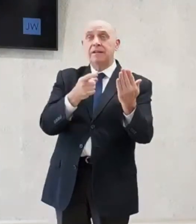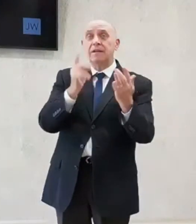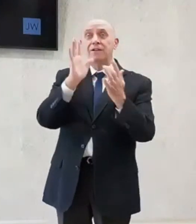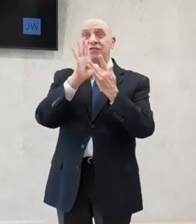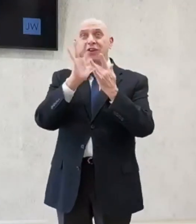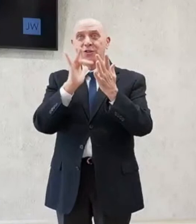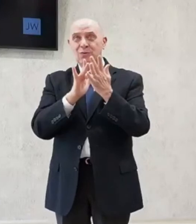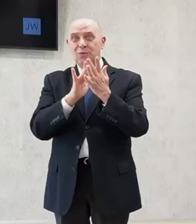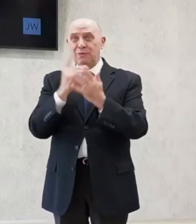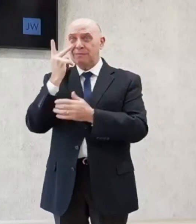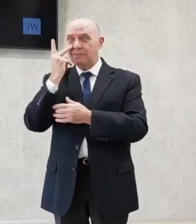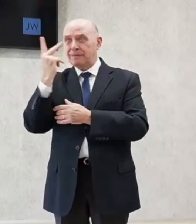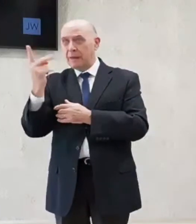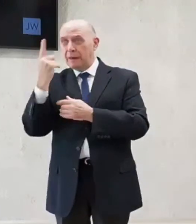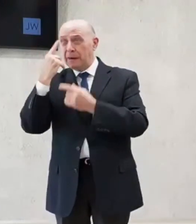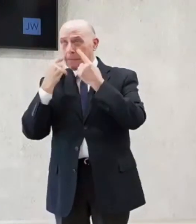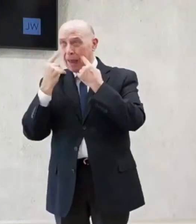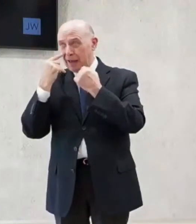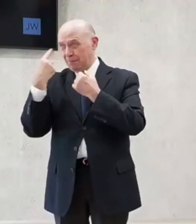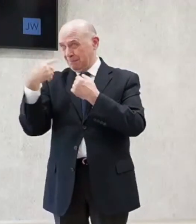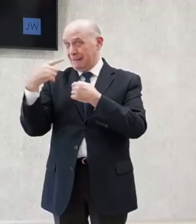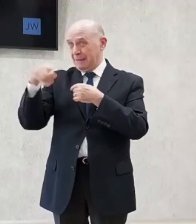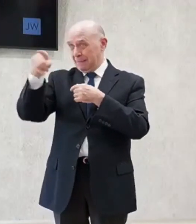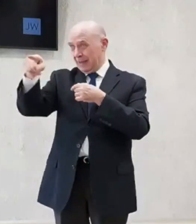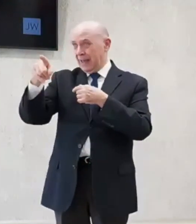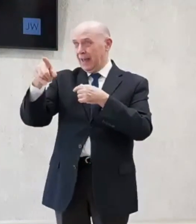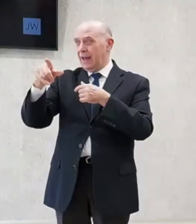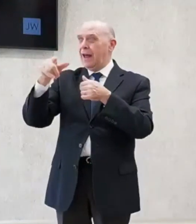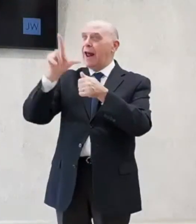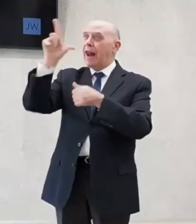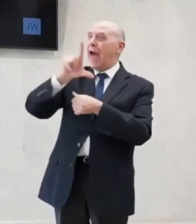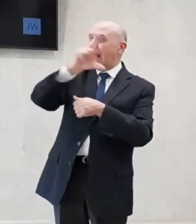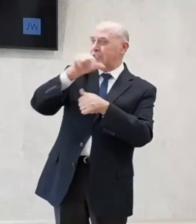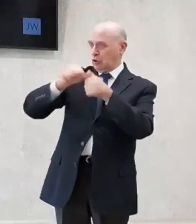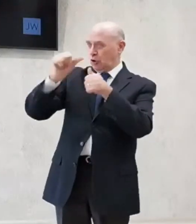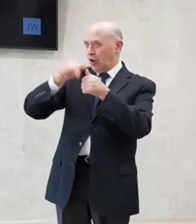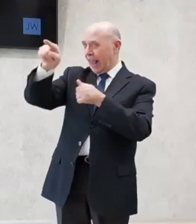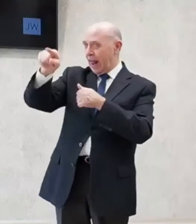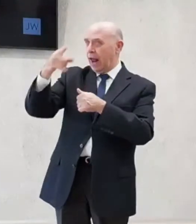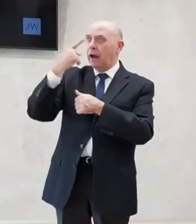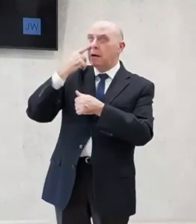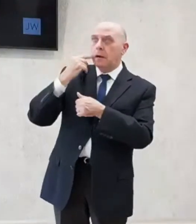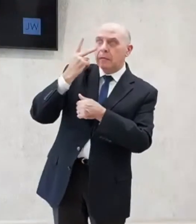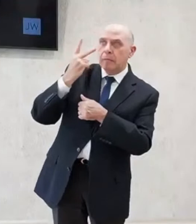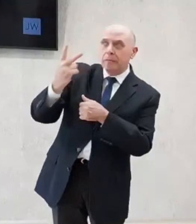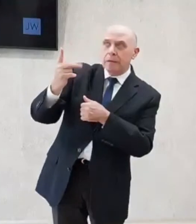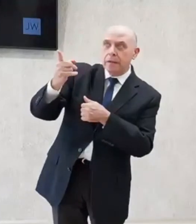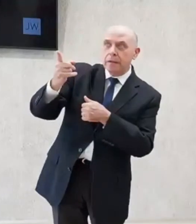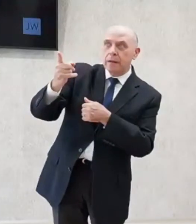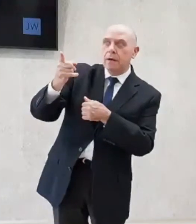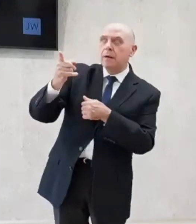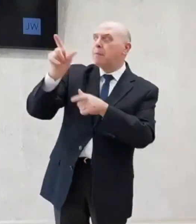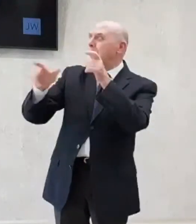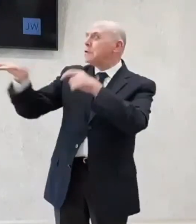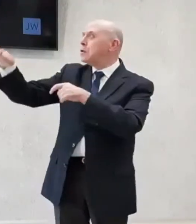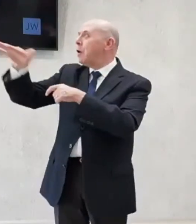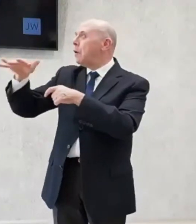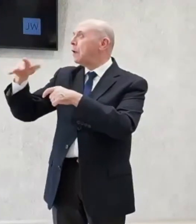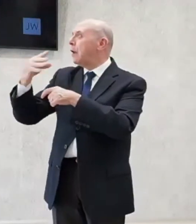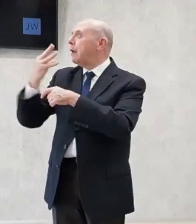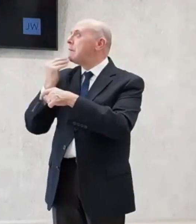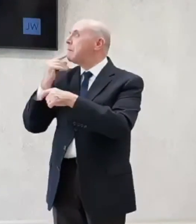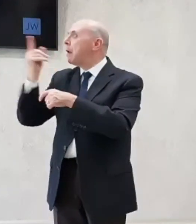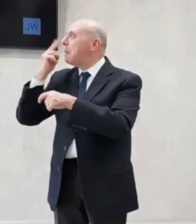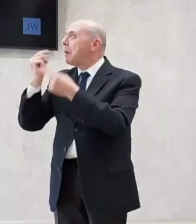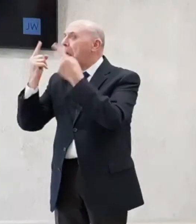Vedendola piangere si ferisce una sorella di Lazzaro e vedendo piangere i Giudei venuti con lei si commosse